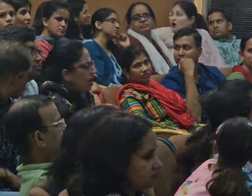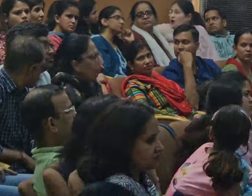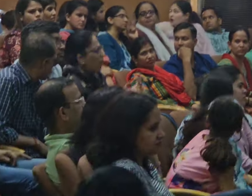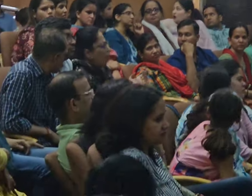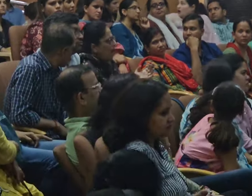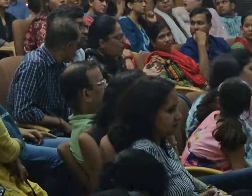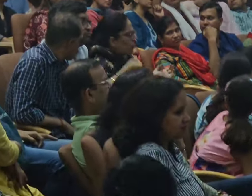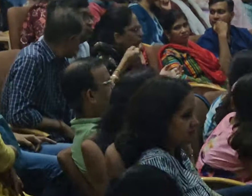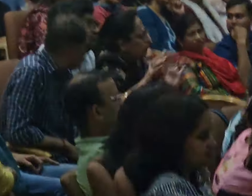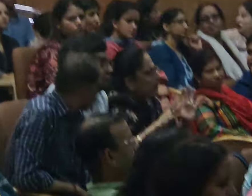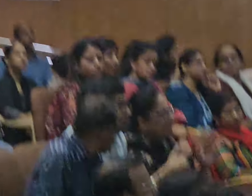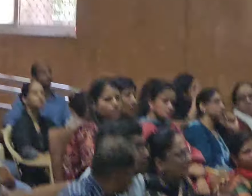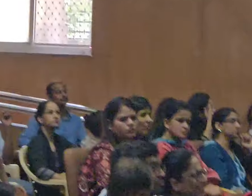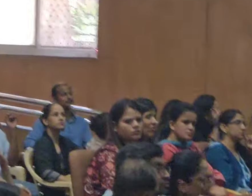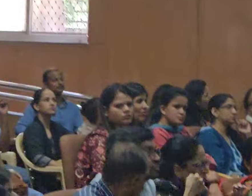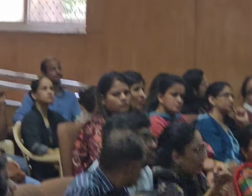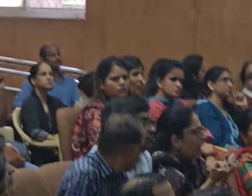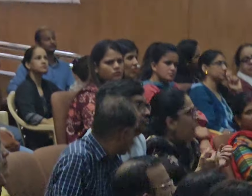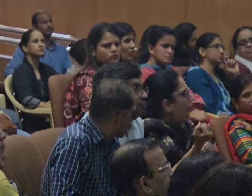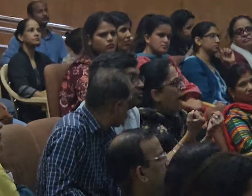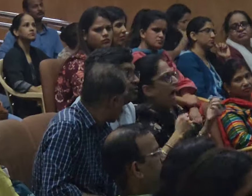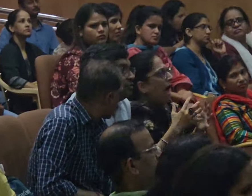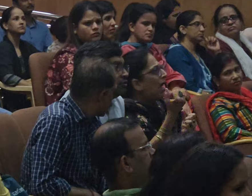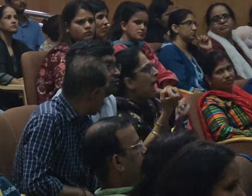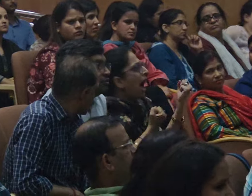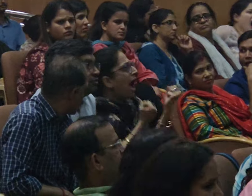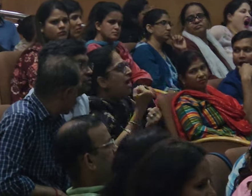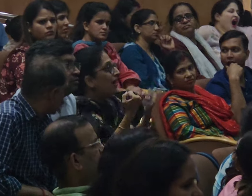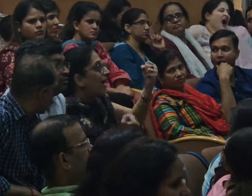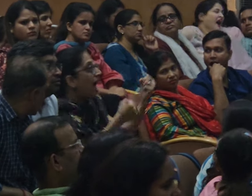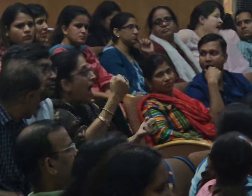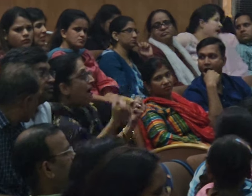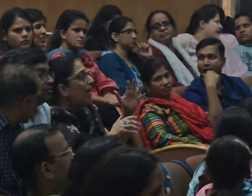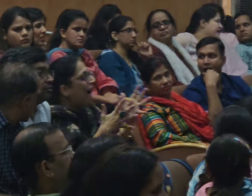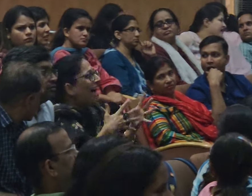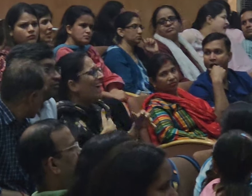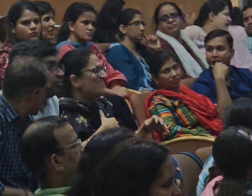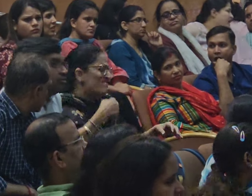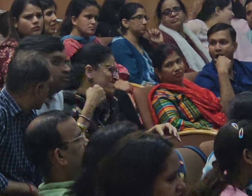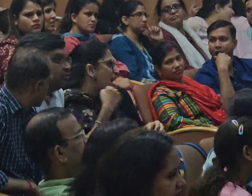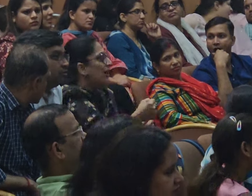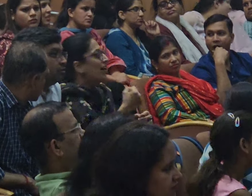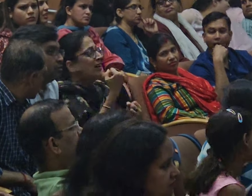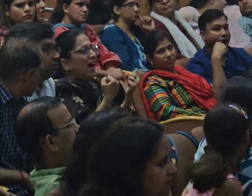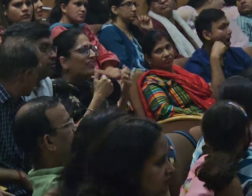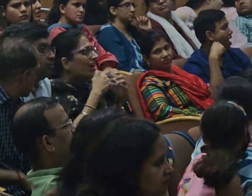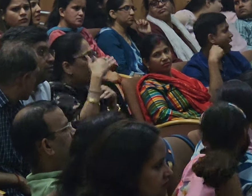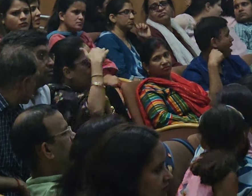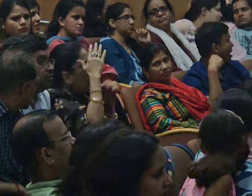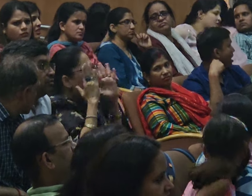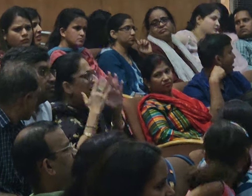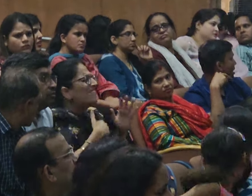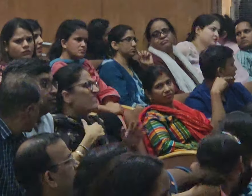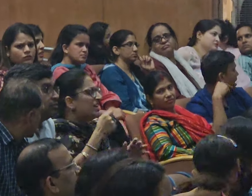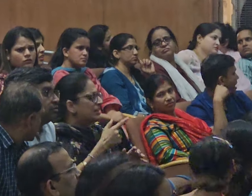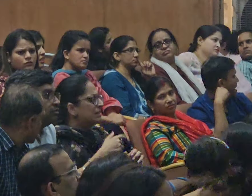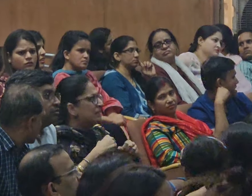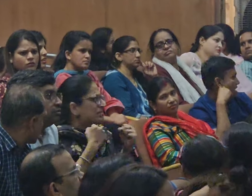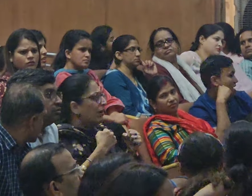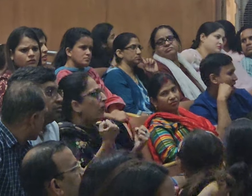है मेरे, जिनको ऑटो में ट्रैवल करने में, वॉक करने में, कैब में प्रॉब्लम होती है, और ताकि वो ड्राइव भी नहीं कर पाते हैं कि